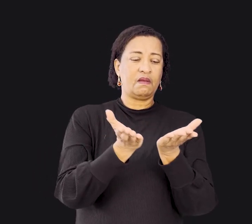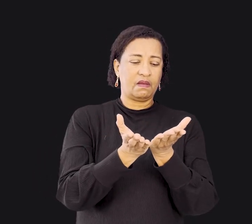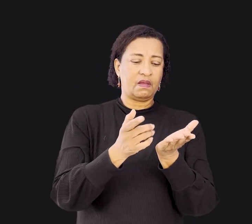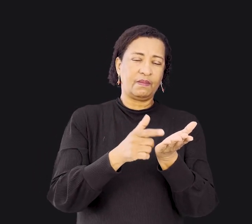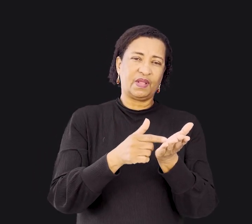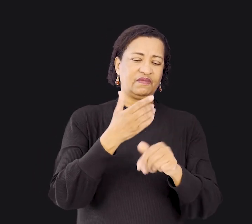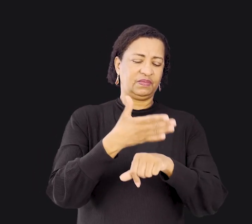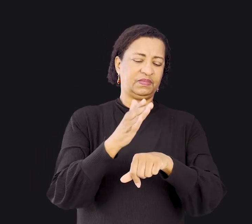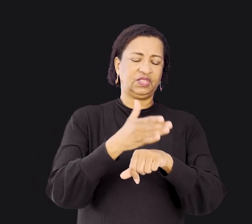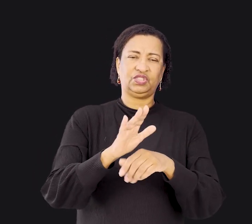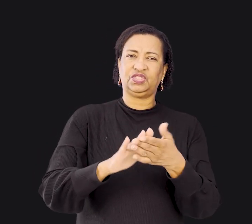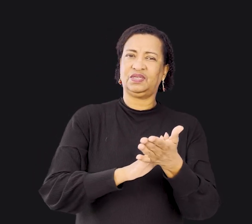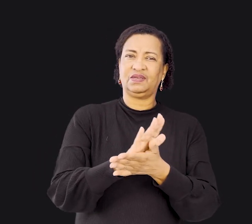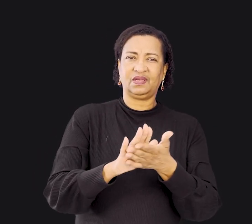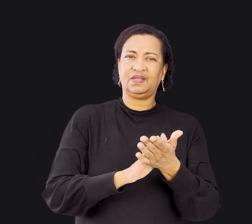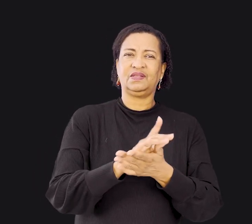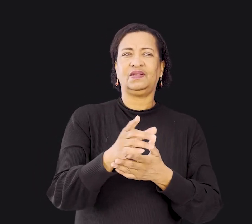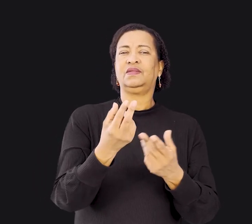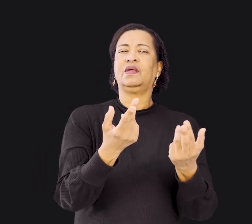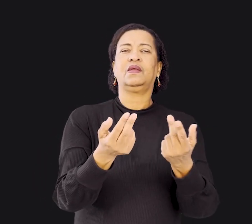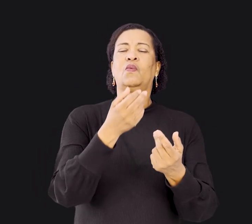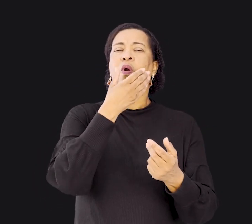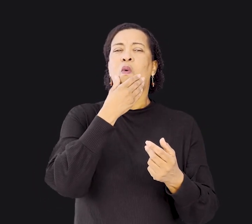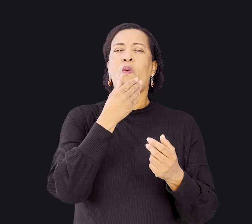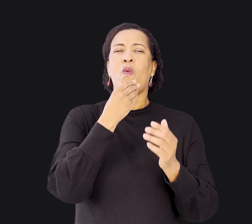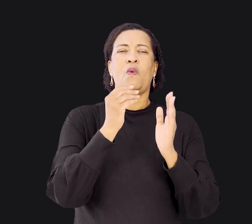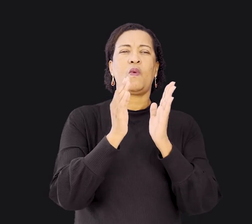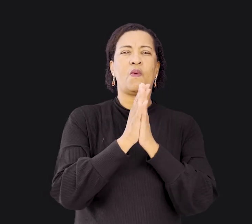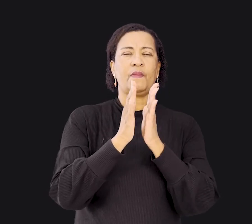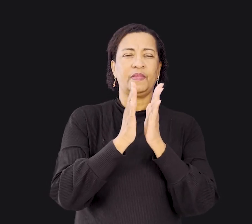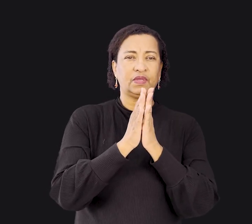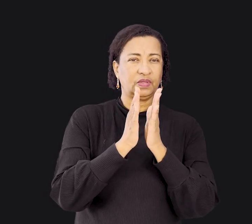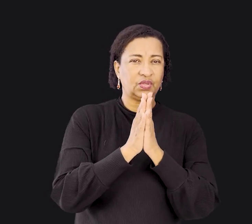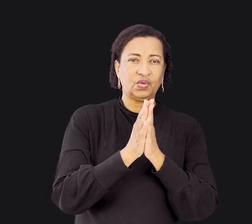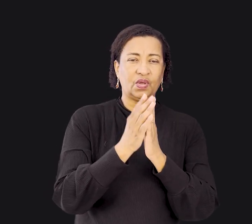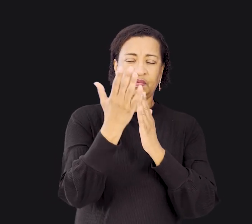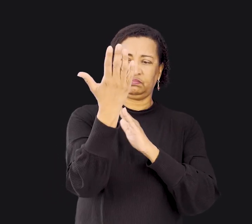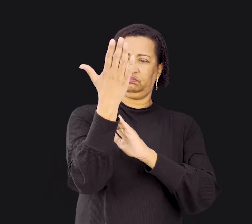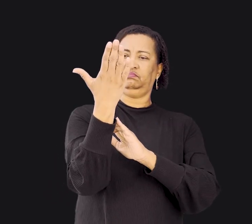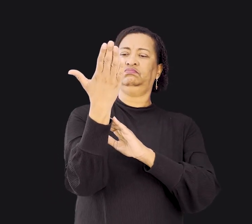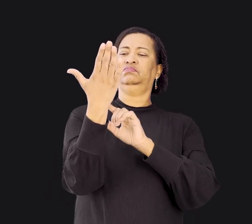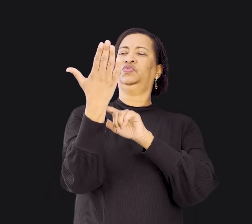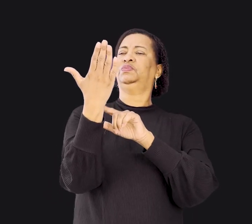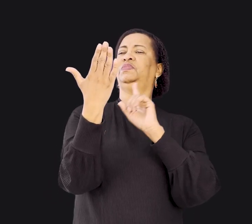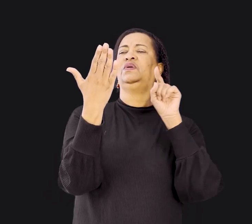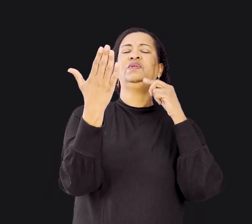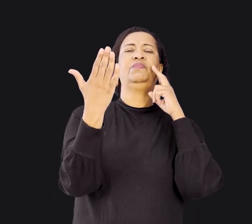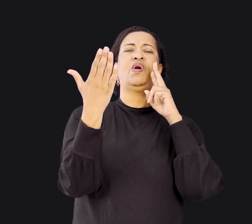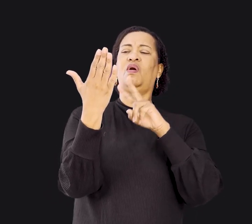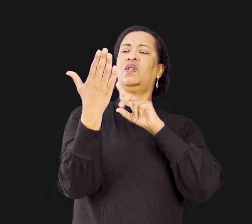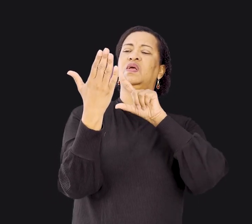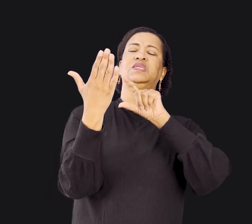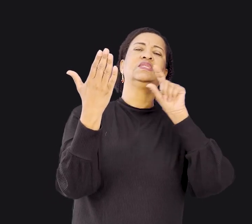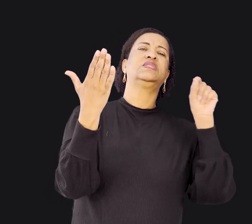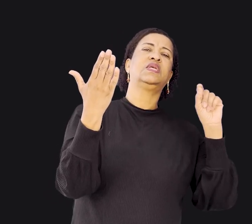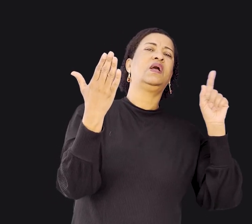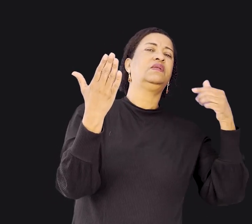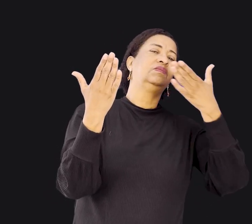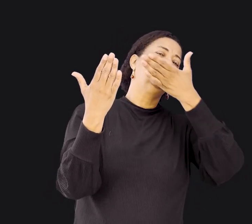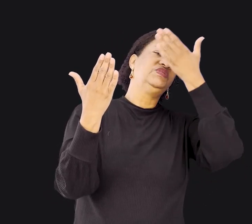em prática, é semelhante a um homem que olha a sua face num espelho e depois de olhar para si mesmo sai e logo esquece sua